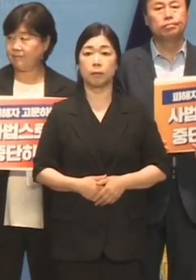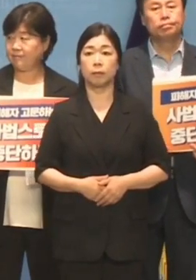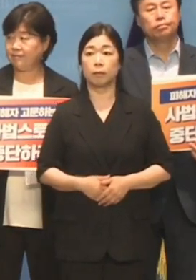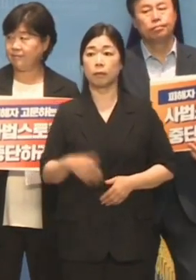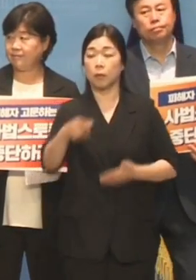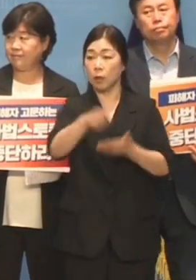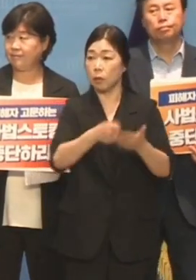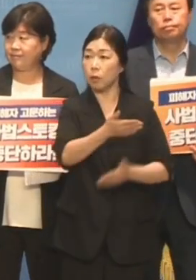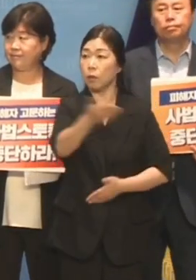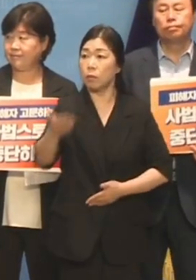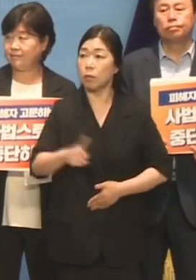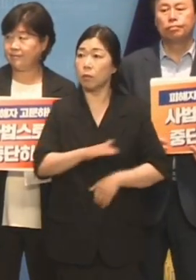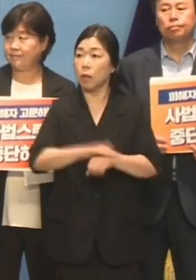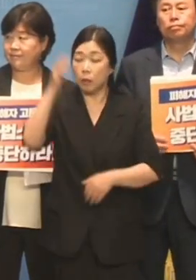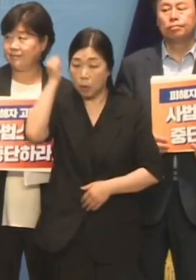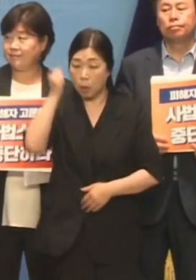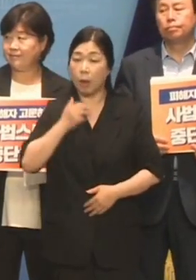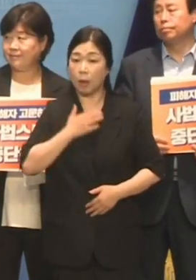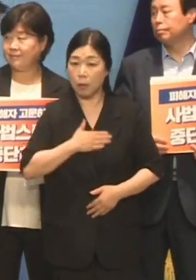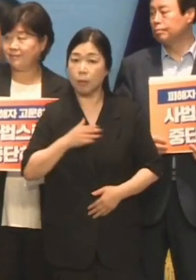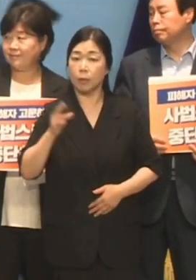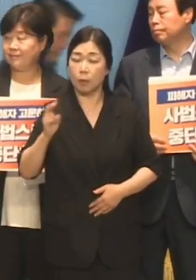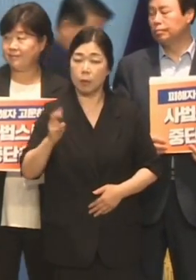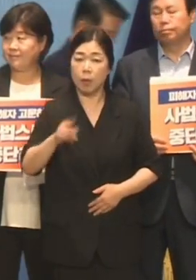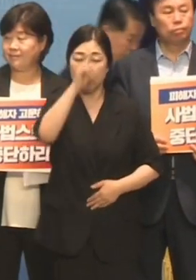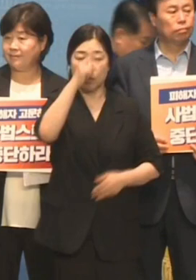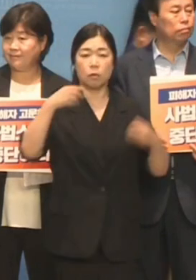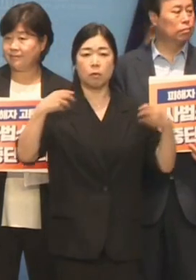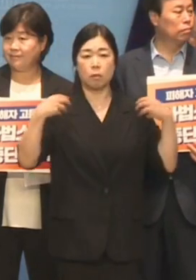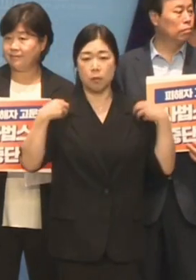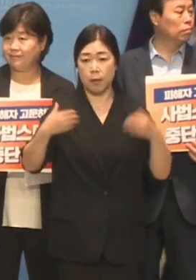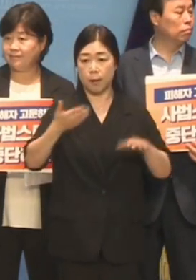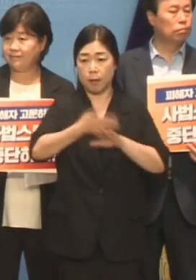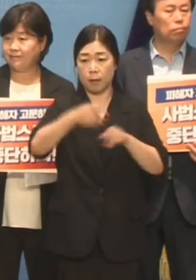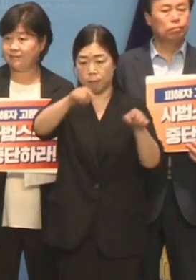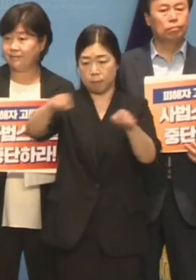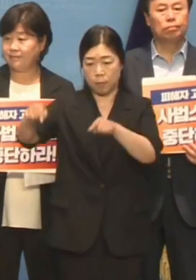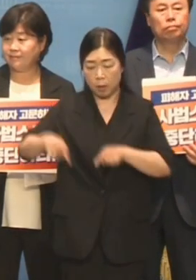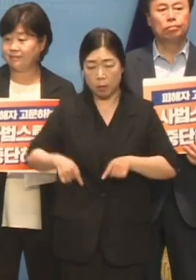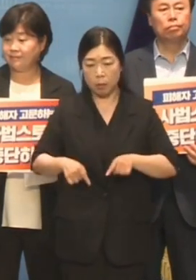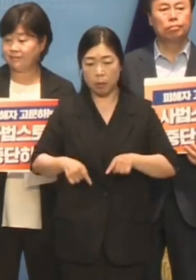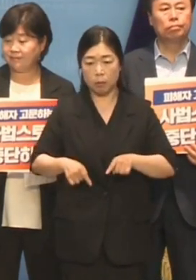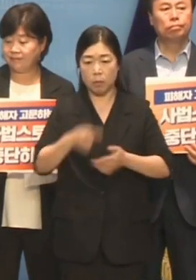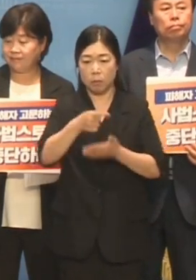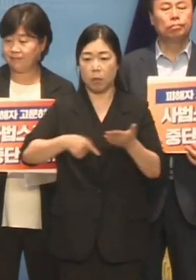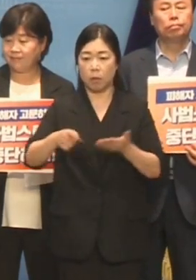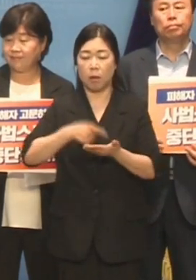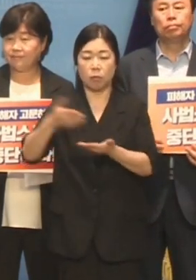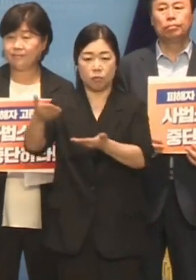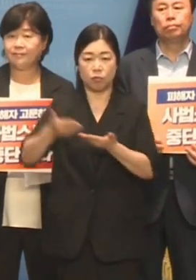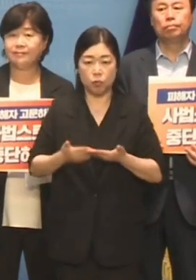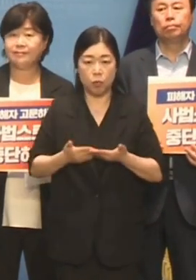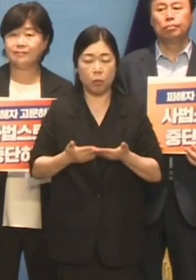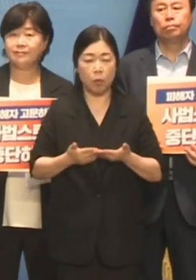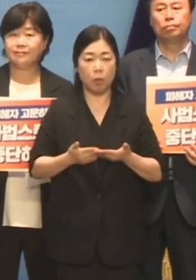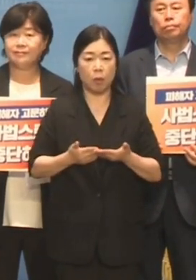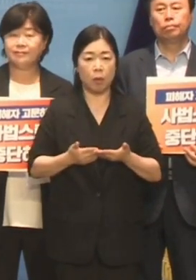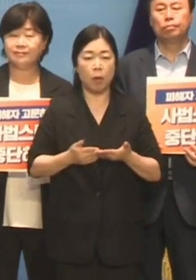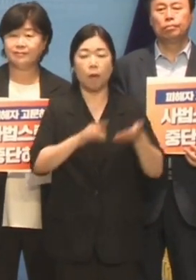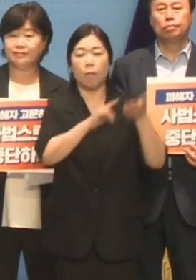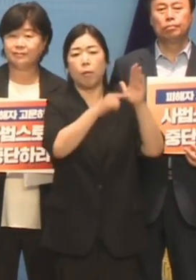여기 계신 기자 여러분 다 기억하실지 모르겠습니다. 정부가 제3자 변제 방안을 내세웠을